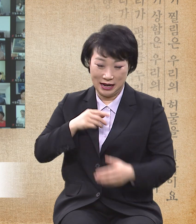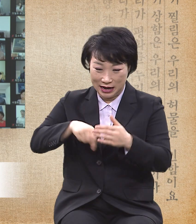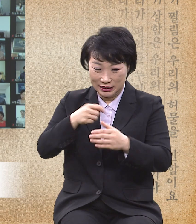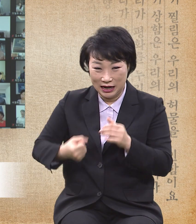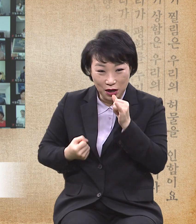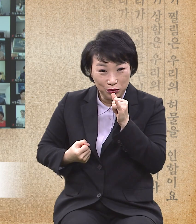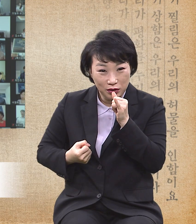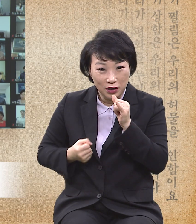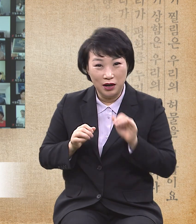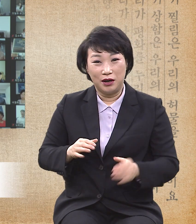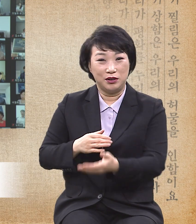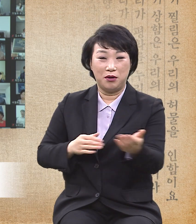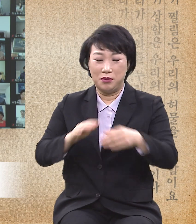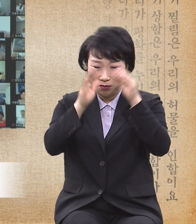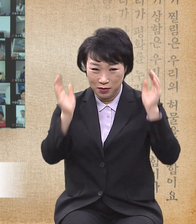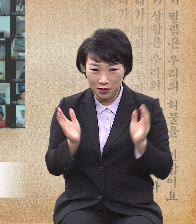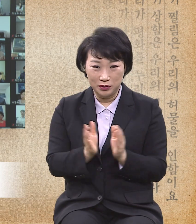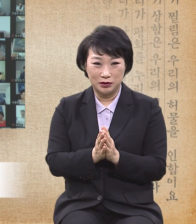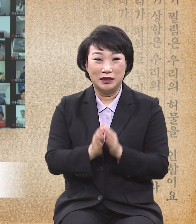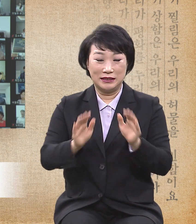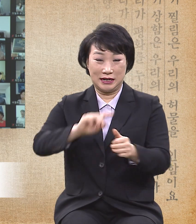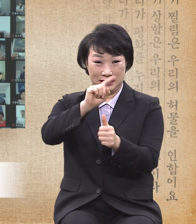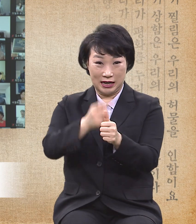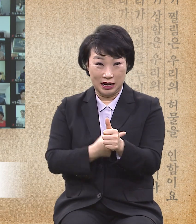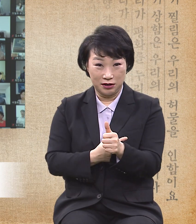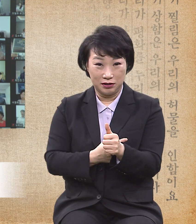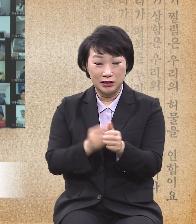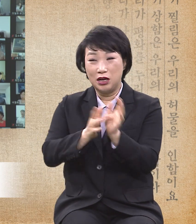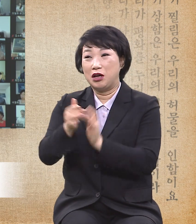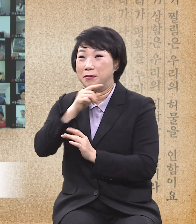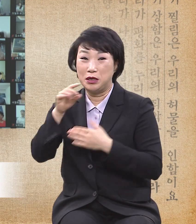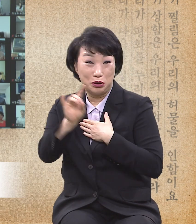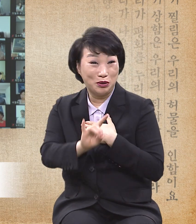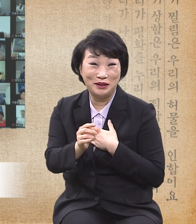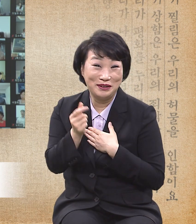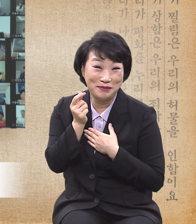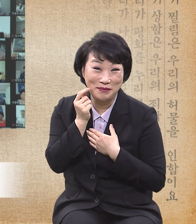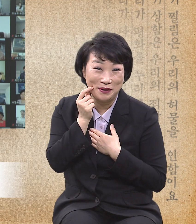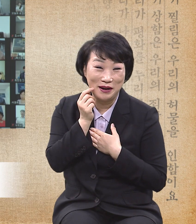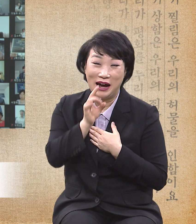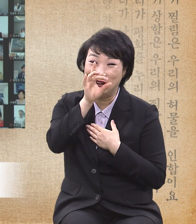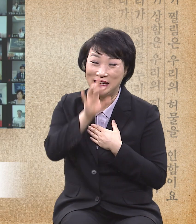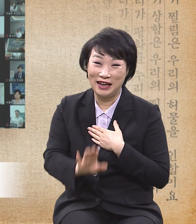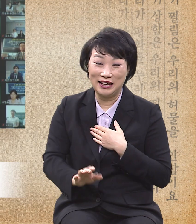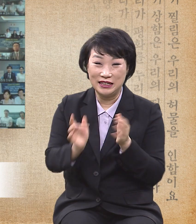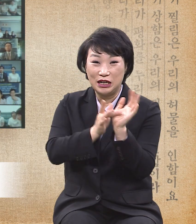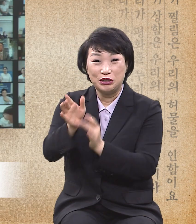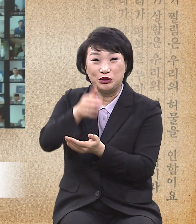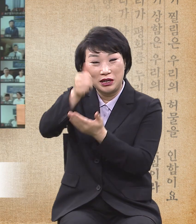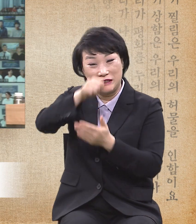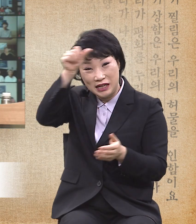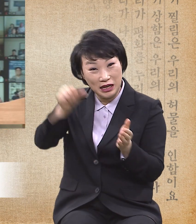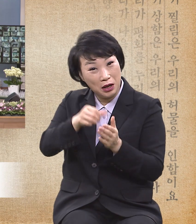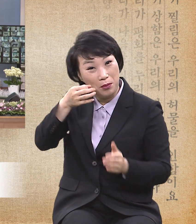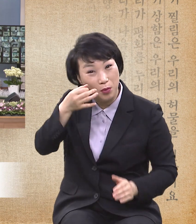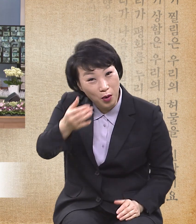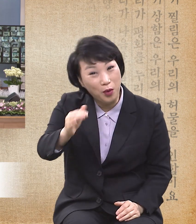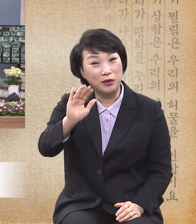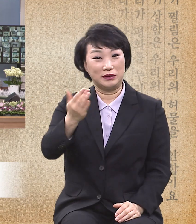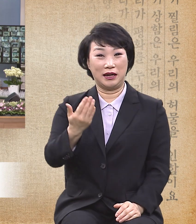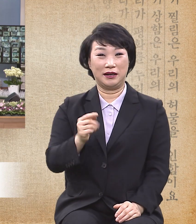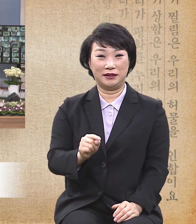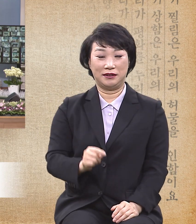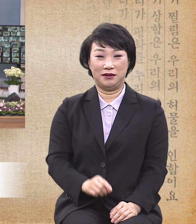안에 있다면 당연히 피는 못 속이는 예수 그리스도의 생애가 나타나지 않겠느냐 그